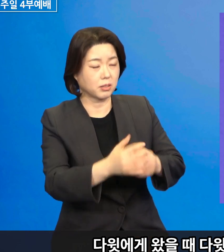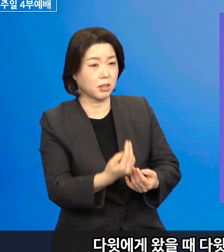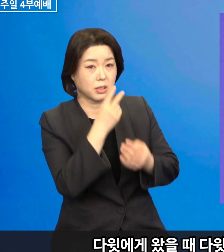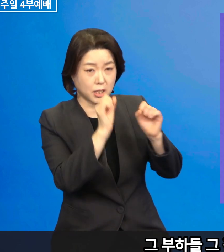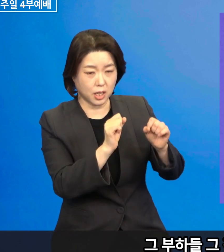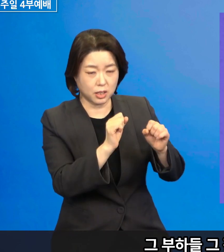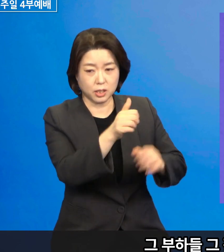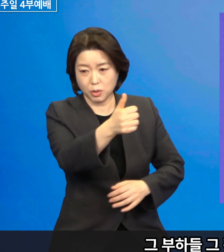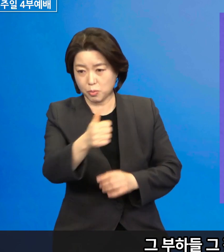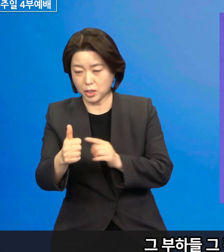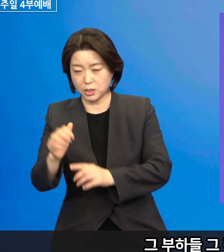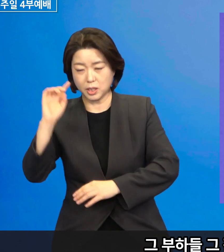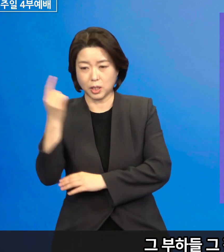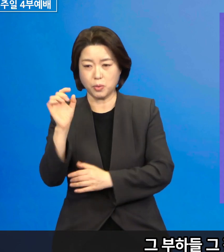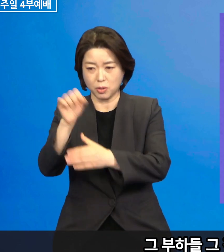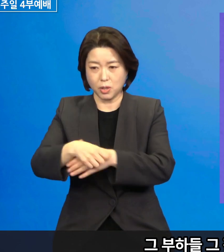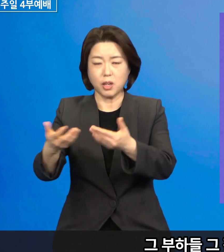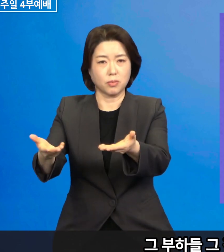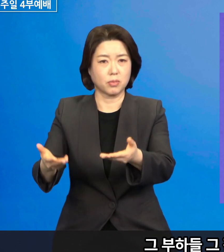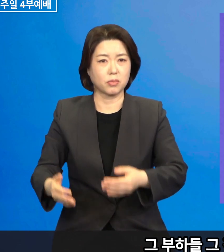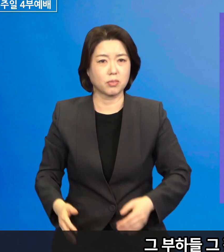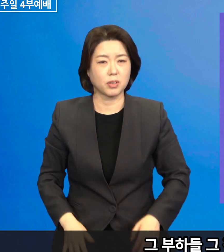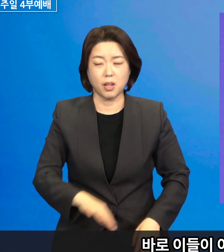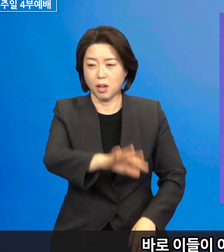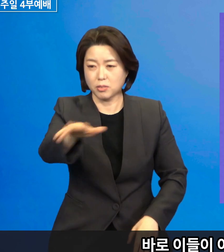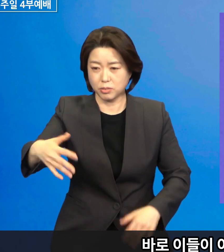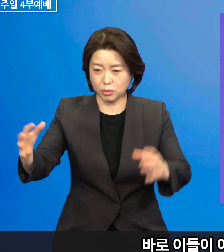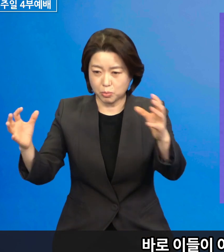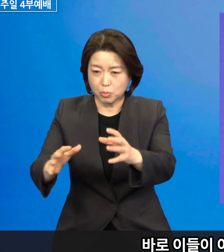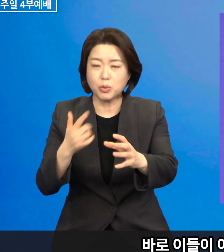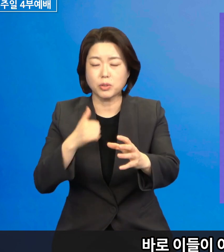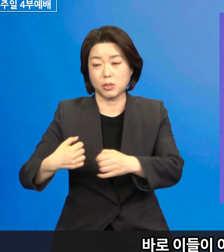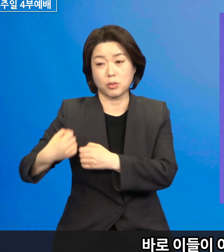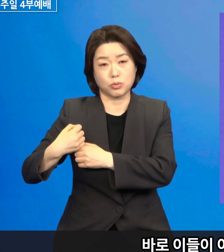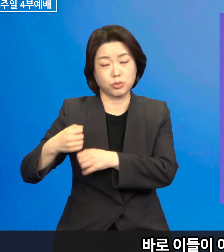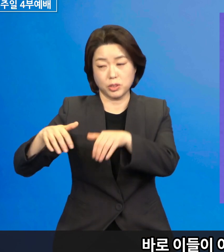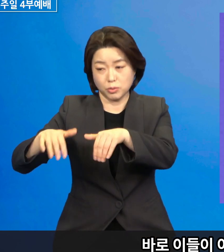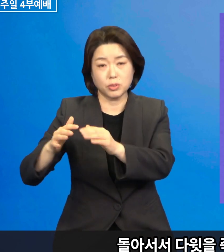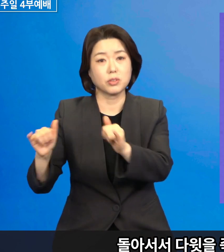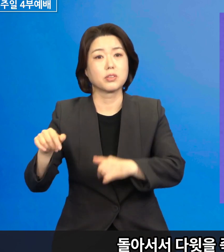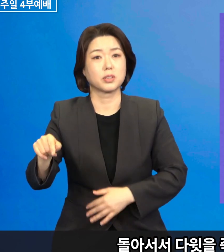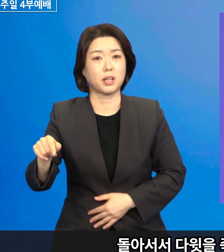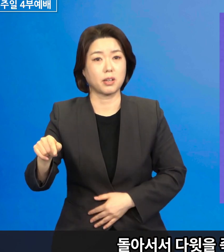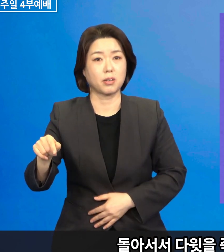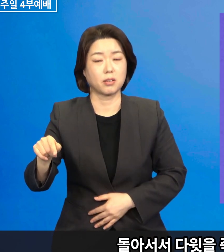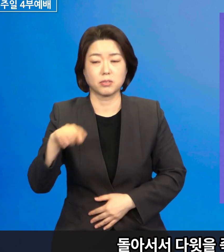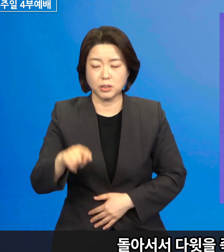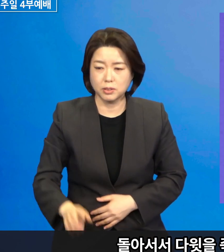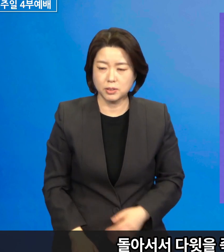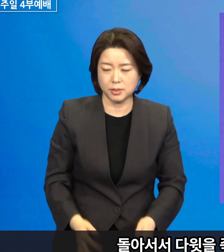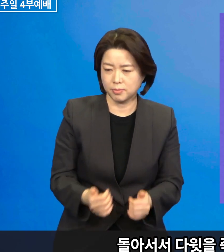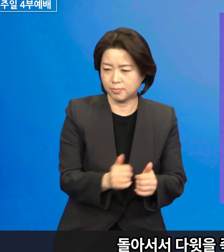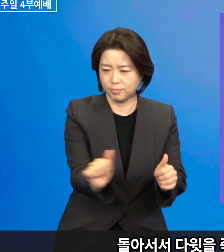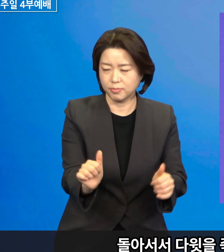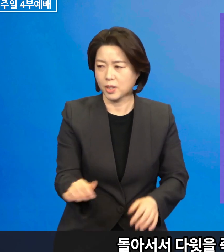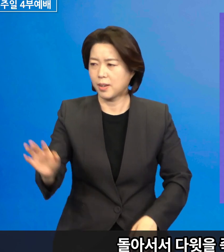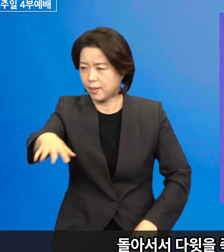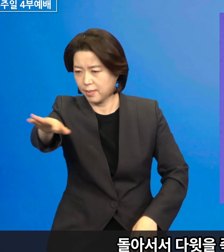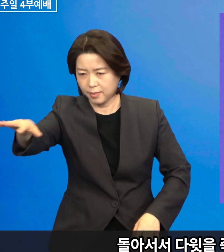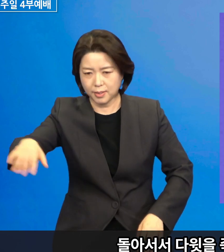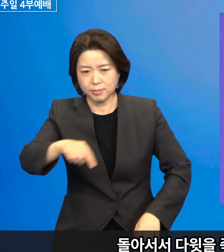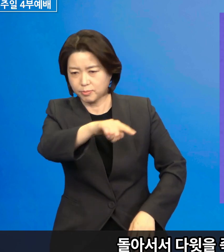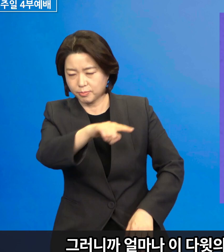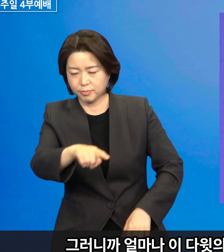받아주었습니다. 그 부하들, 그 장수들이 있어요. 바로 이들이 어떻게 했다고요? 돌아서서 다윗을 죽이자고 하는